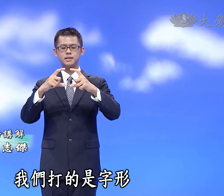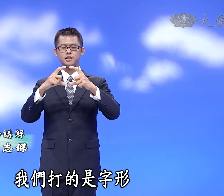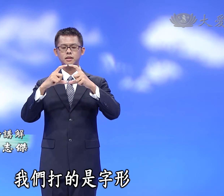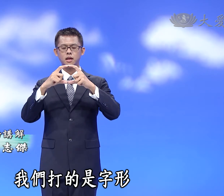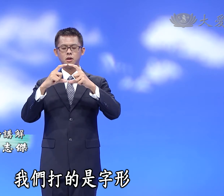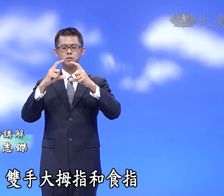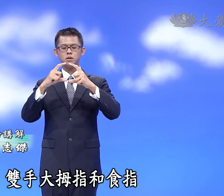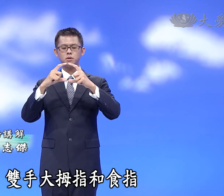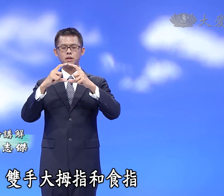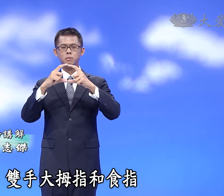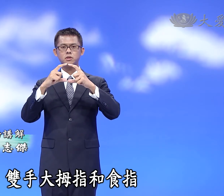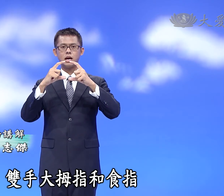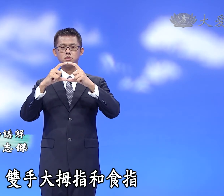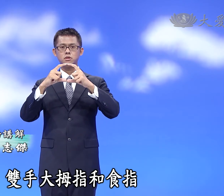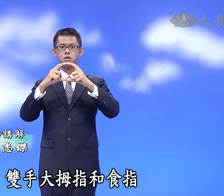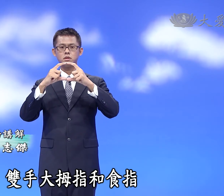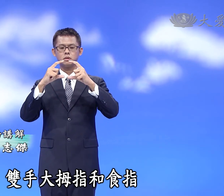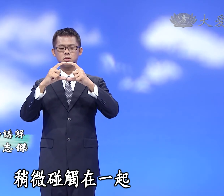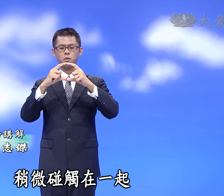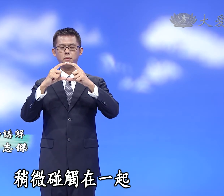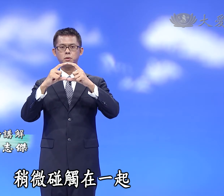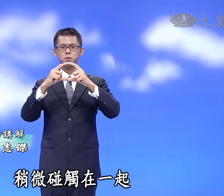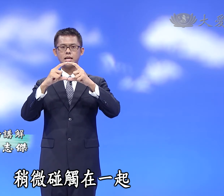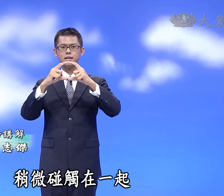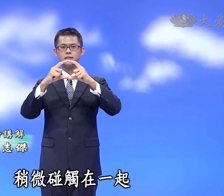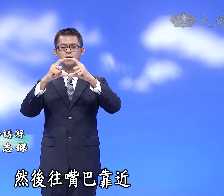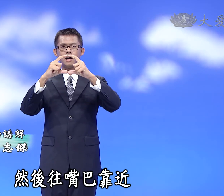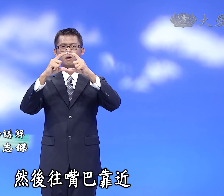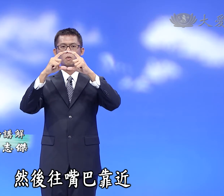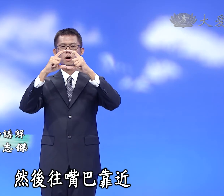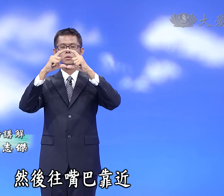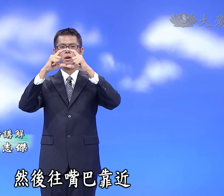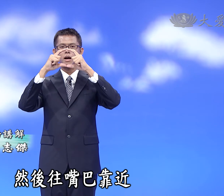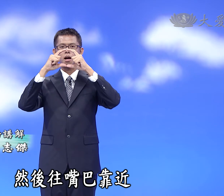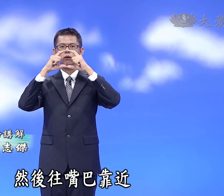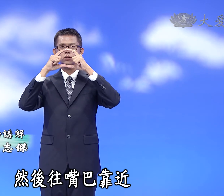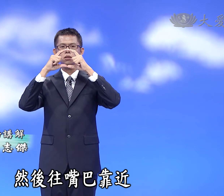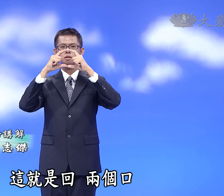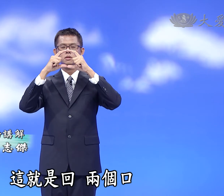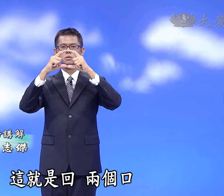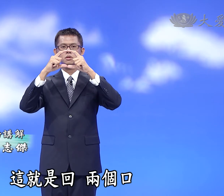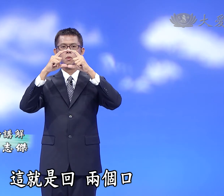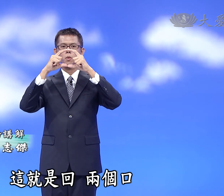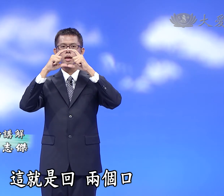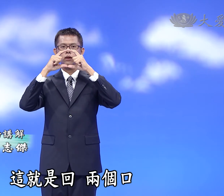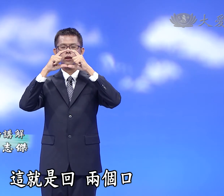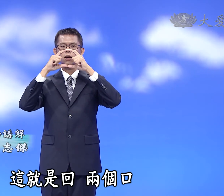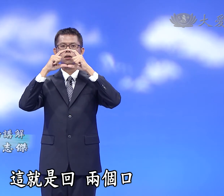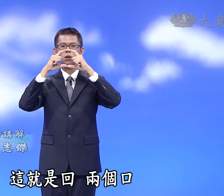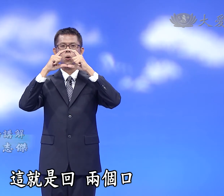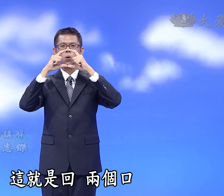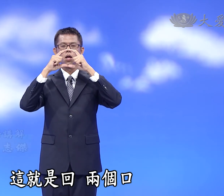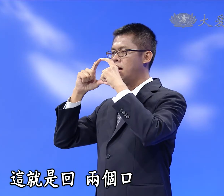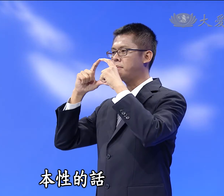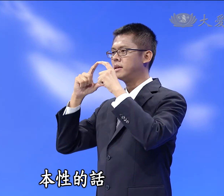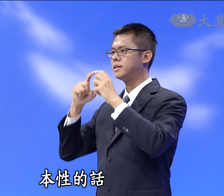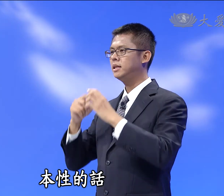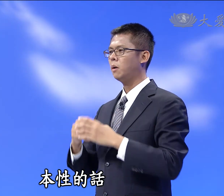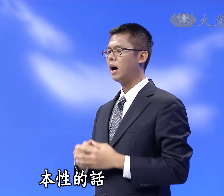形，双手大拇指和食指稍微碰触在一起，然后往嘴巴靠近，这就是回两个口。本性的话，代